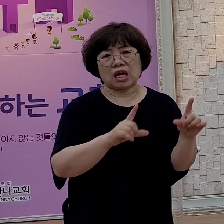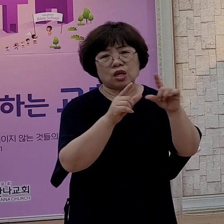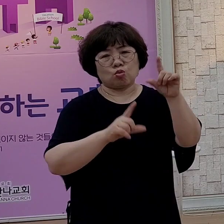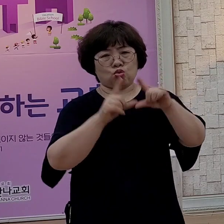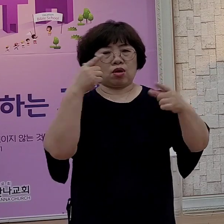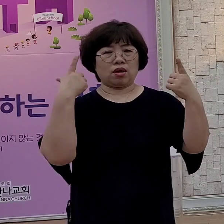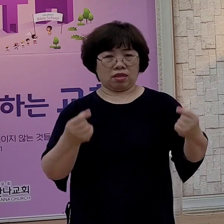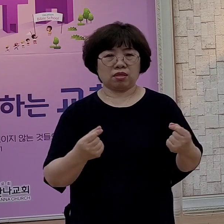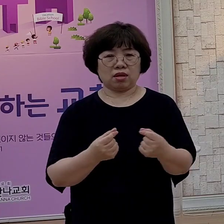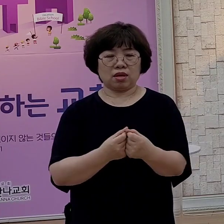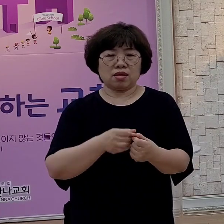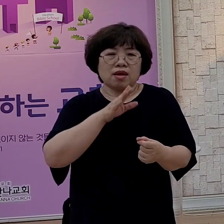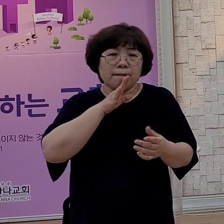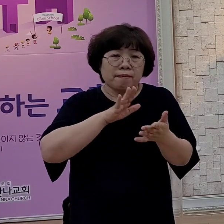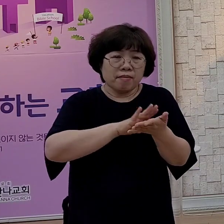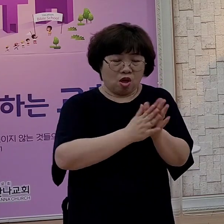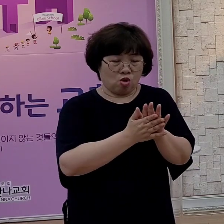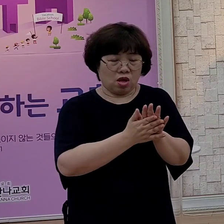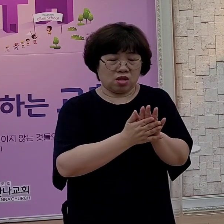여러분 이게 진짜 변화예요.